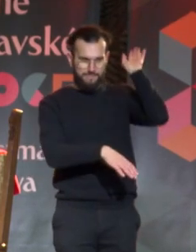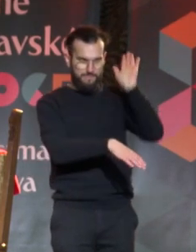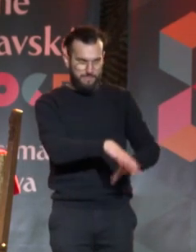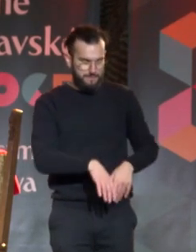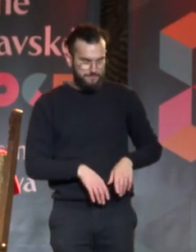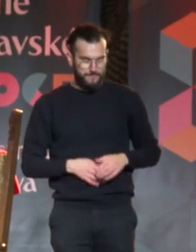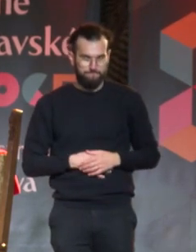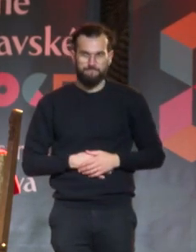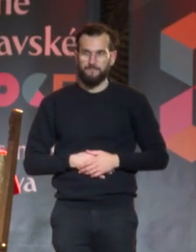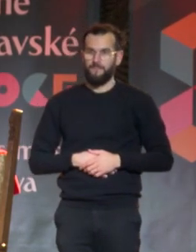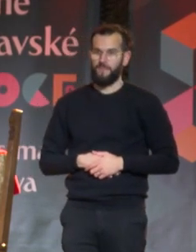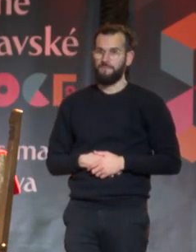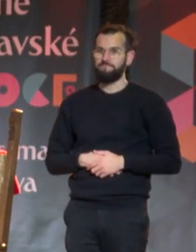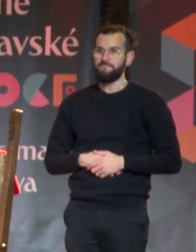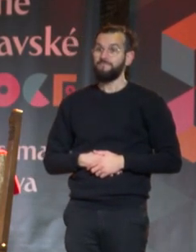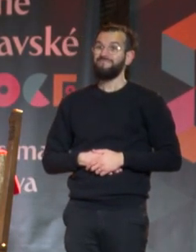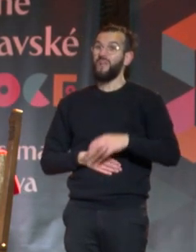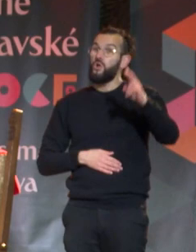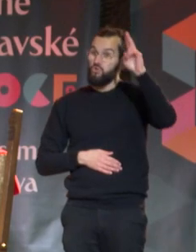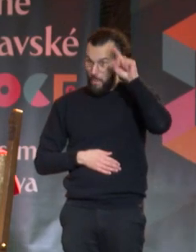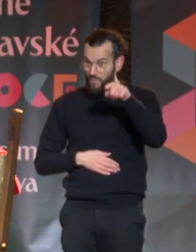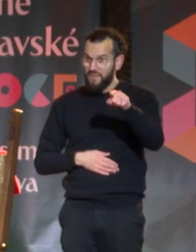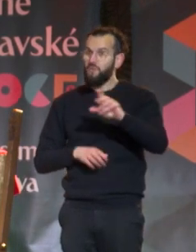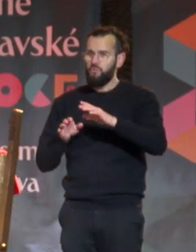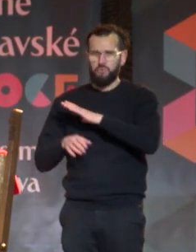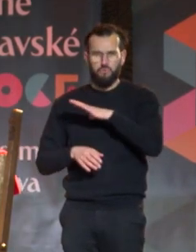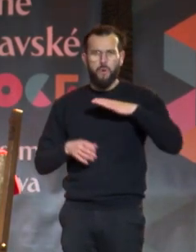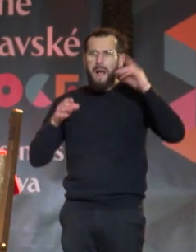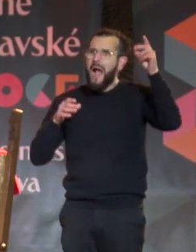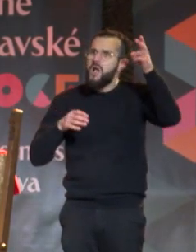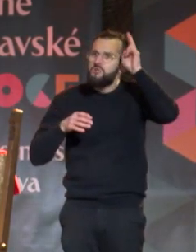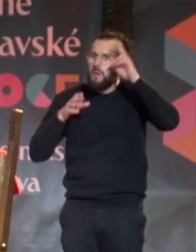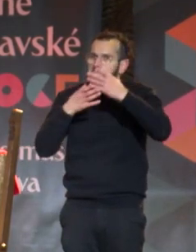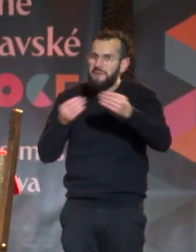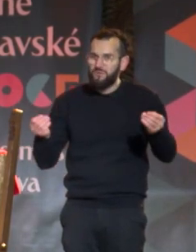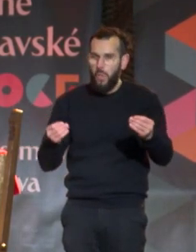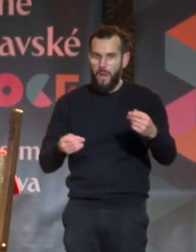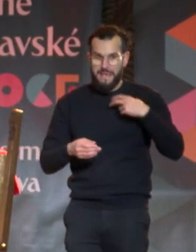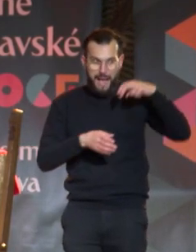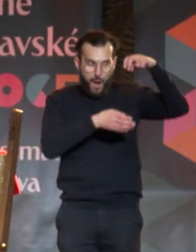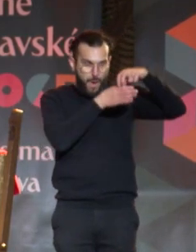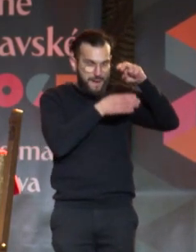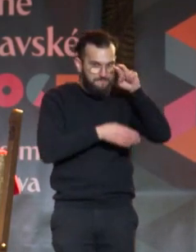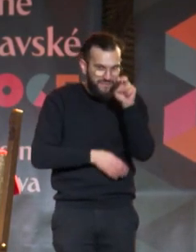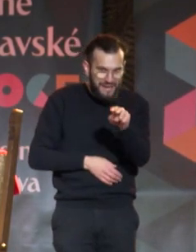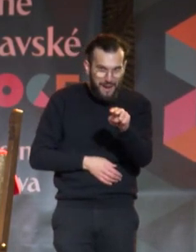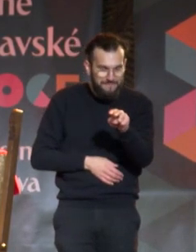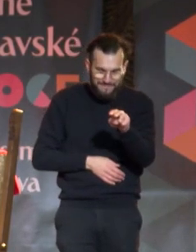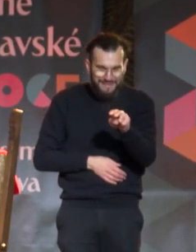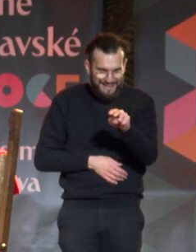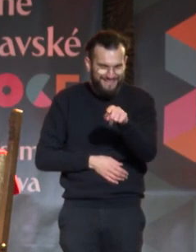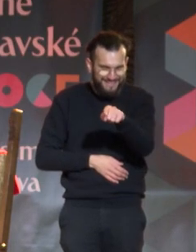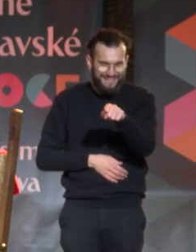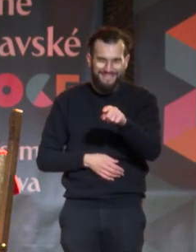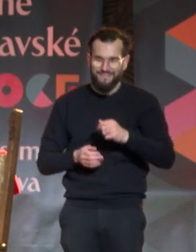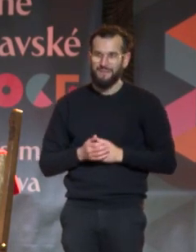ruke. Takže domovník je zase normálny. Ale tej indiánskej predstavy sa už nezbavím. Vážne